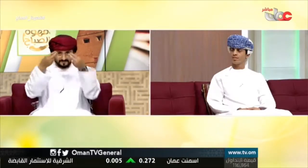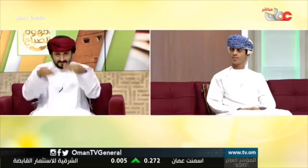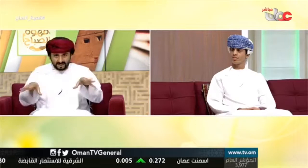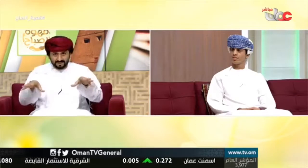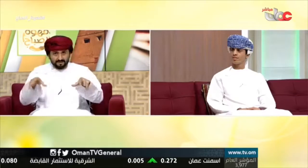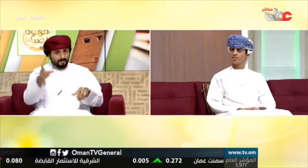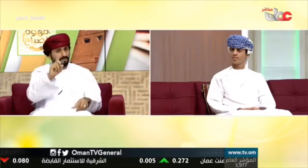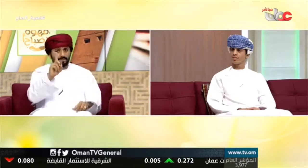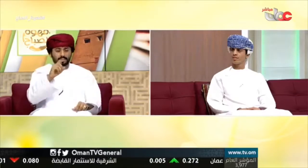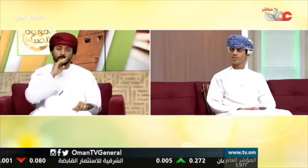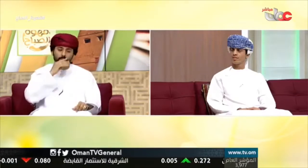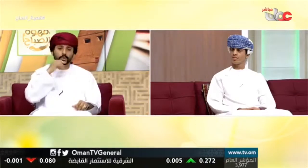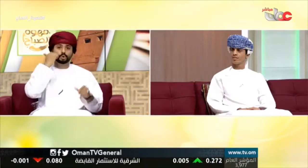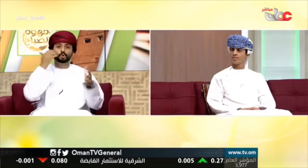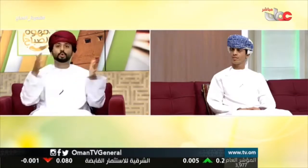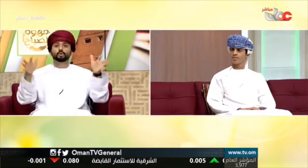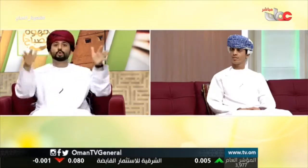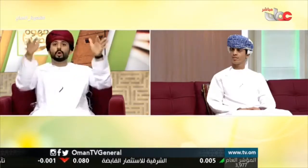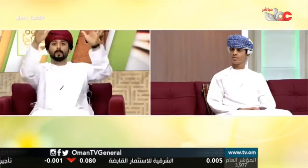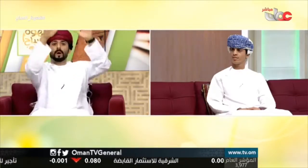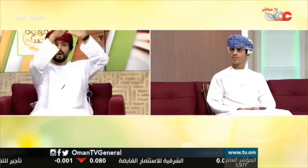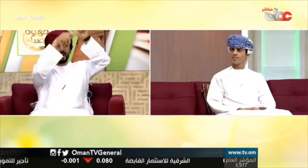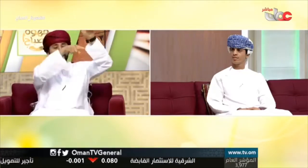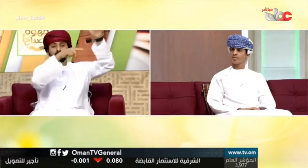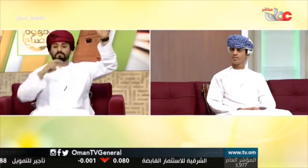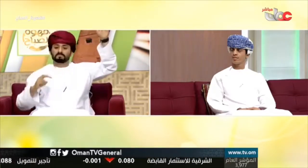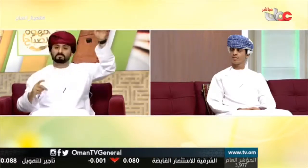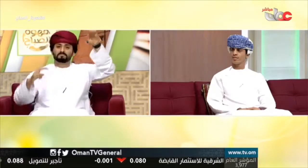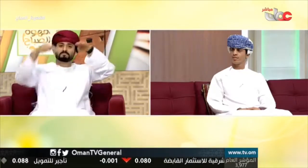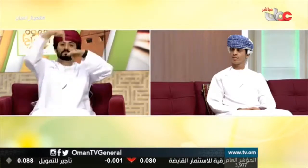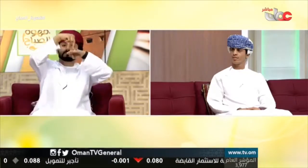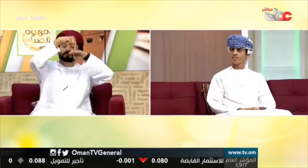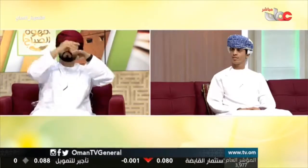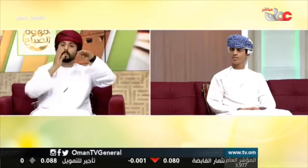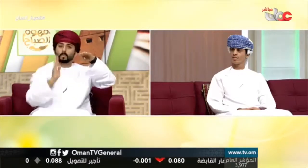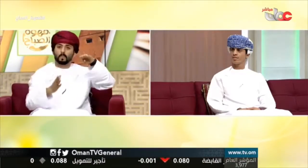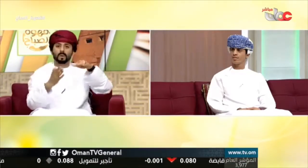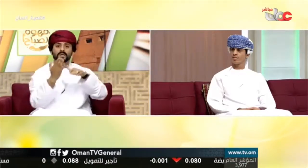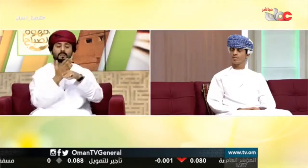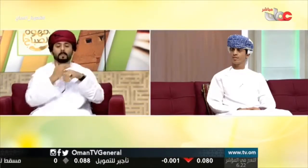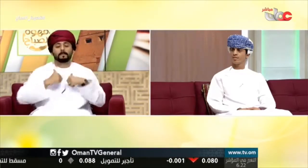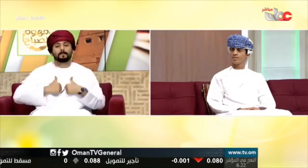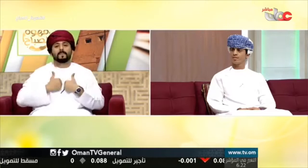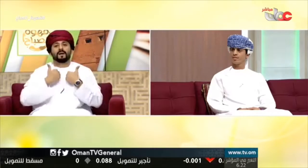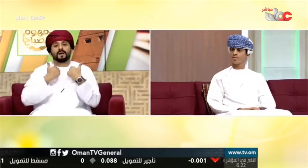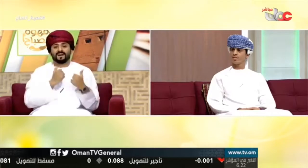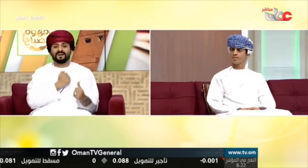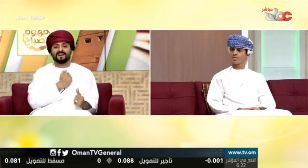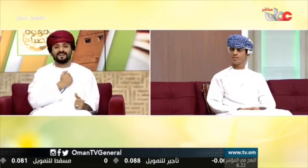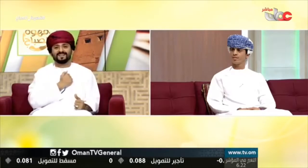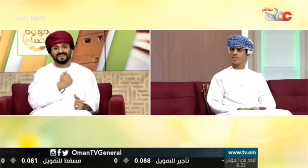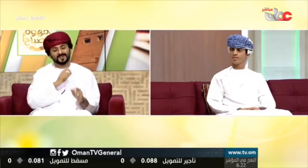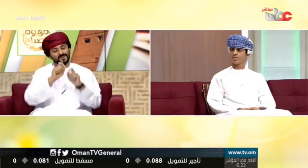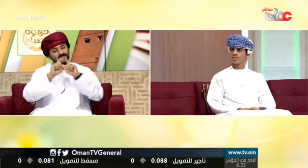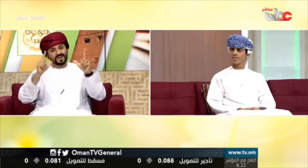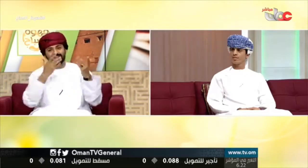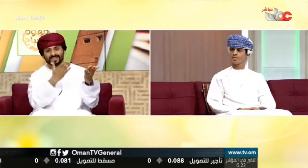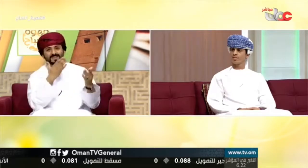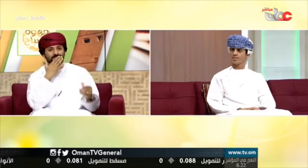كيف يستفيد أيضا من قدراته، كيف يعرف الأماكن الموجود فيها العسل في الجبال، وراح